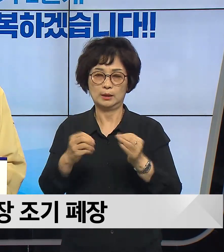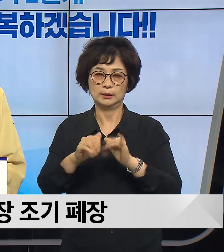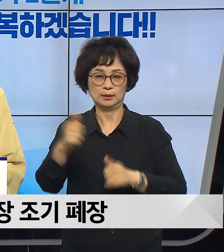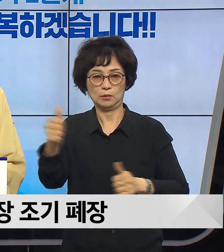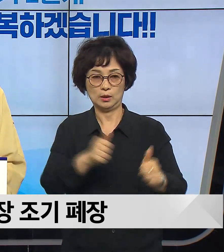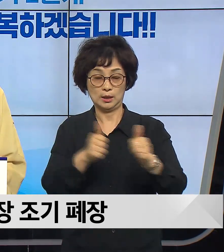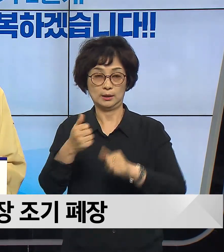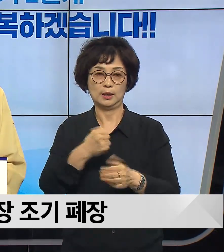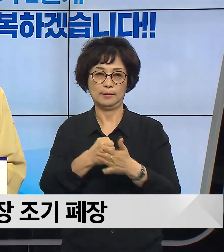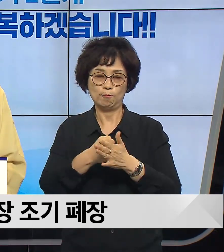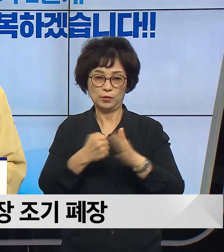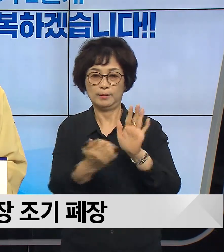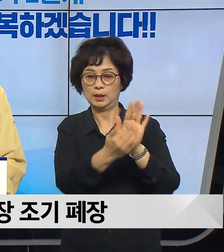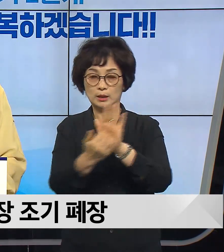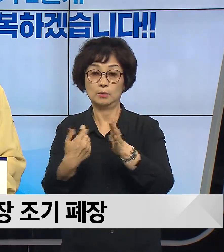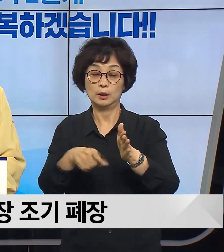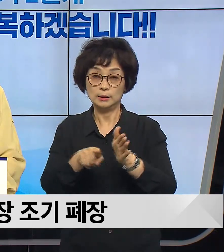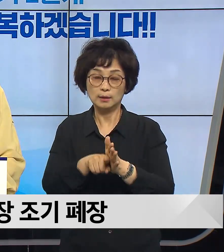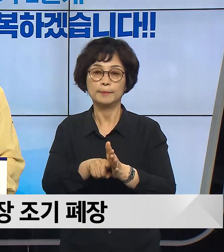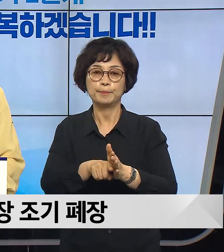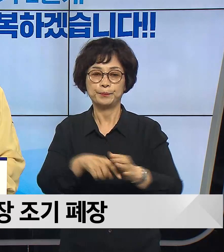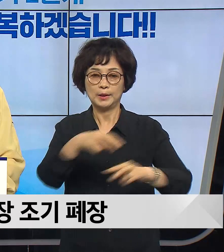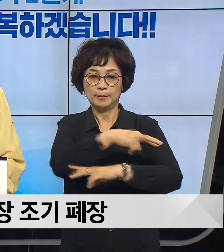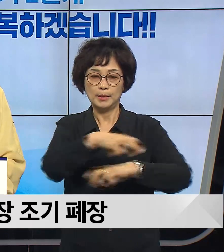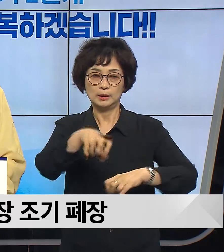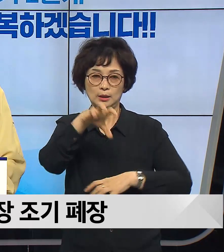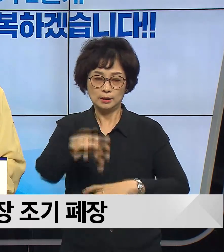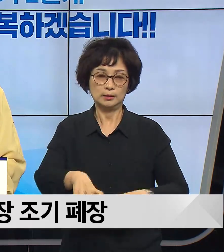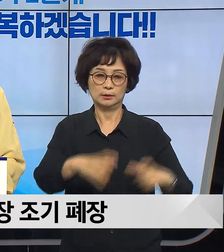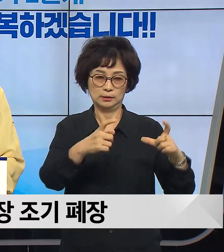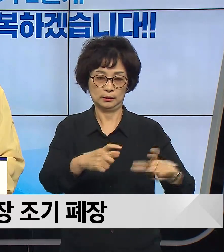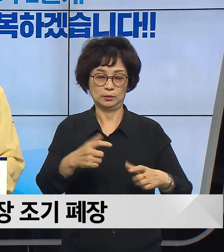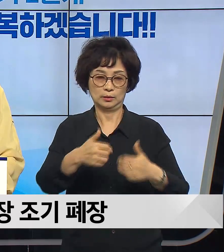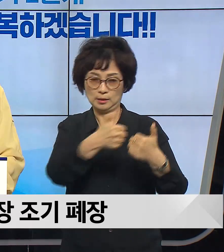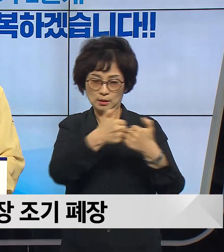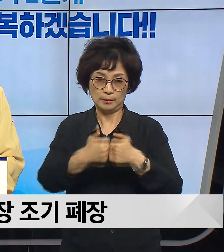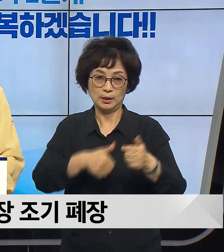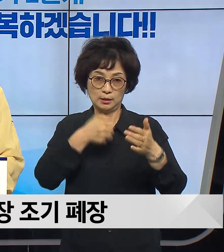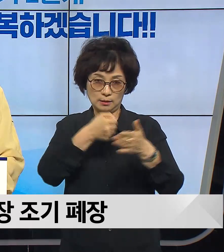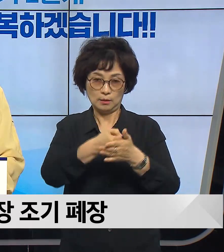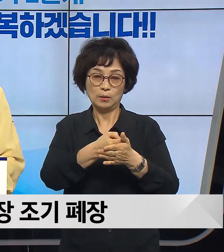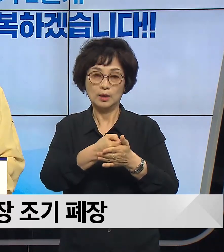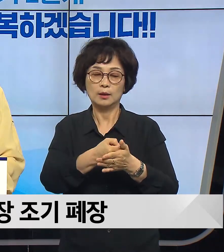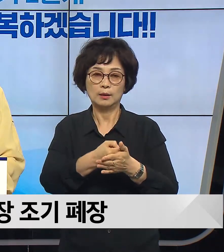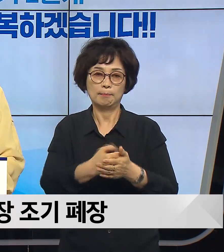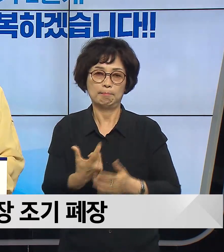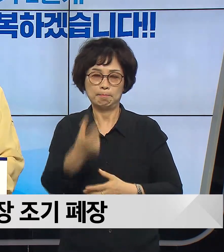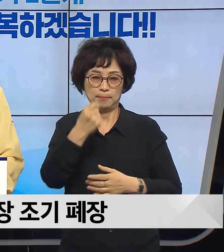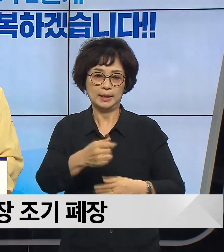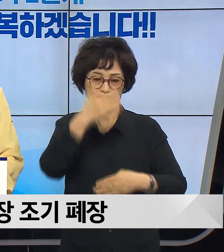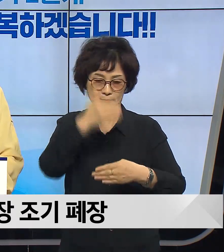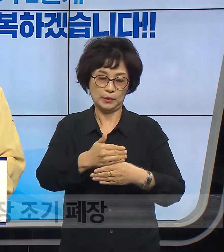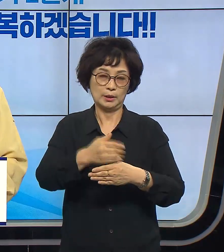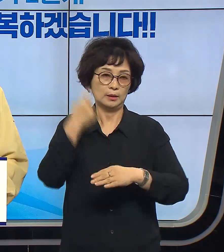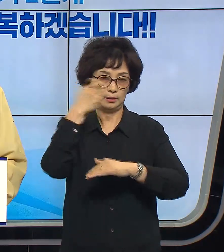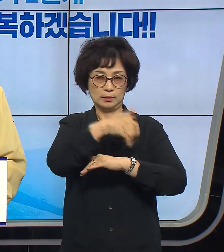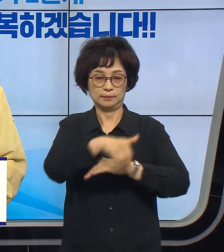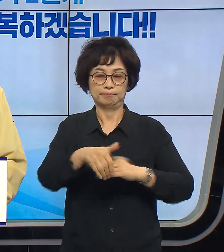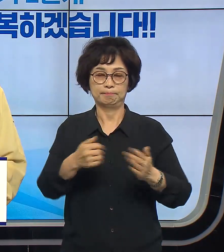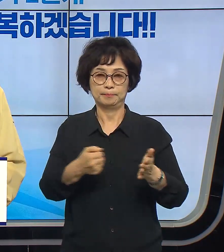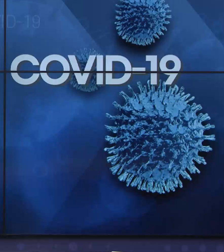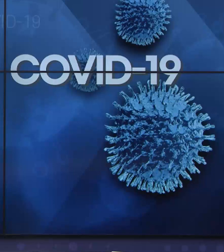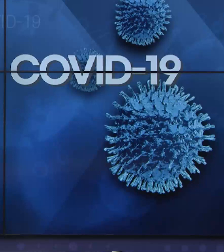관광객으로부터의 감염을 차단하기 위해 해수욕장 소재 구금과 협의한 결과 조기 폐장하기로 결정하였습니다.